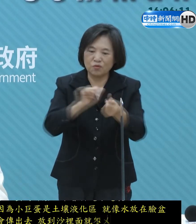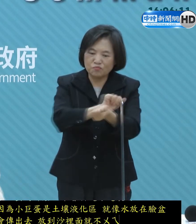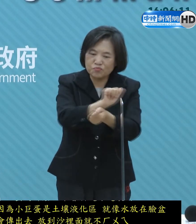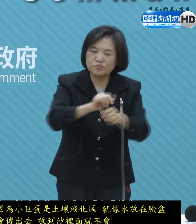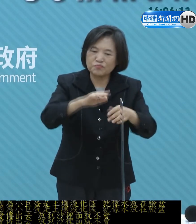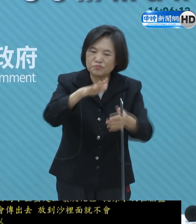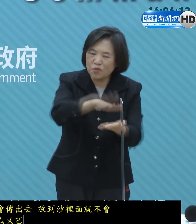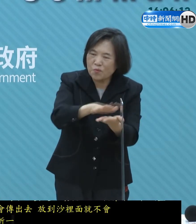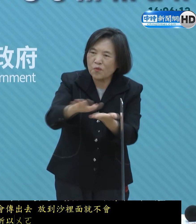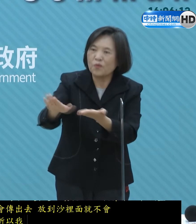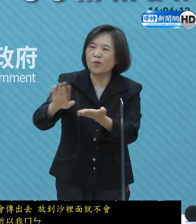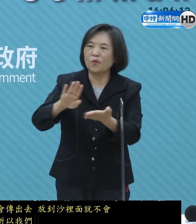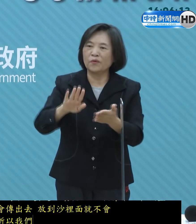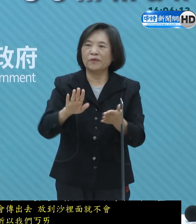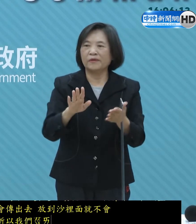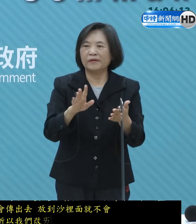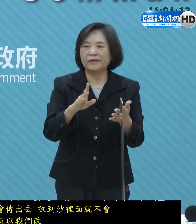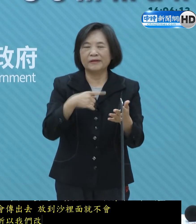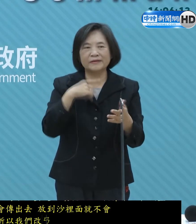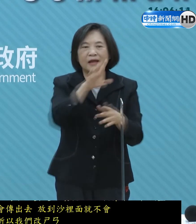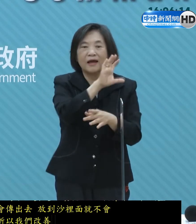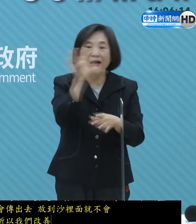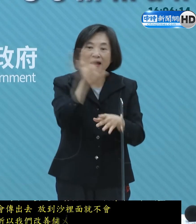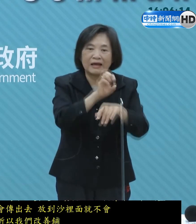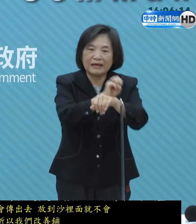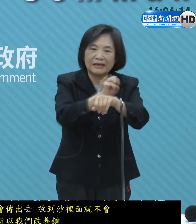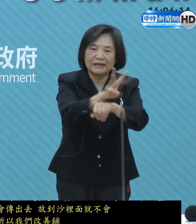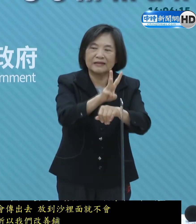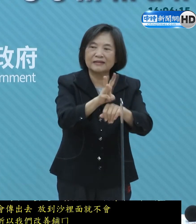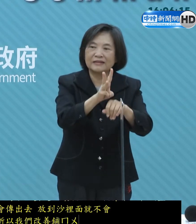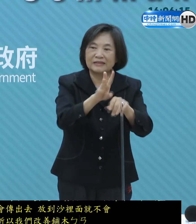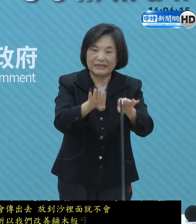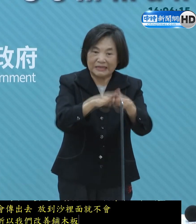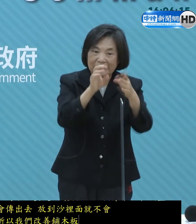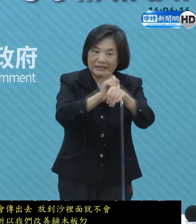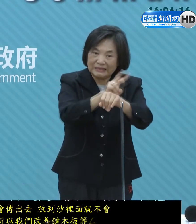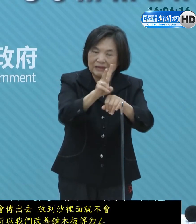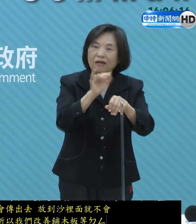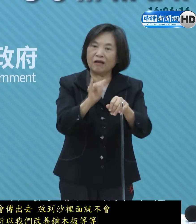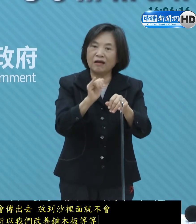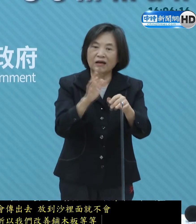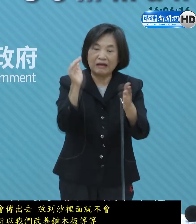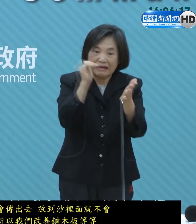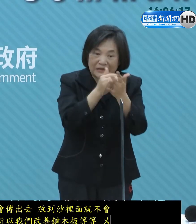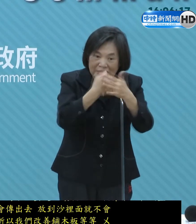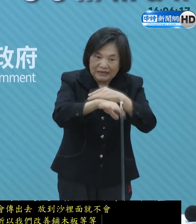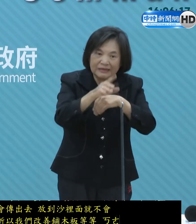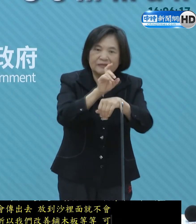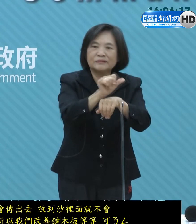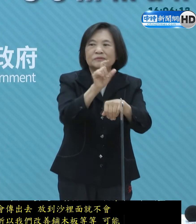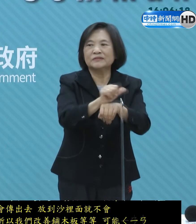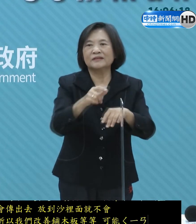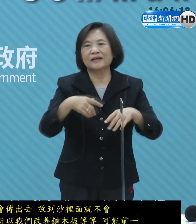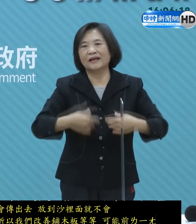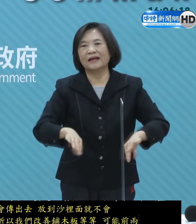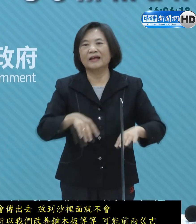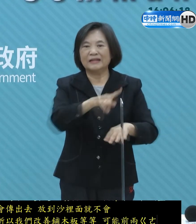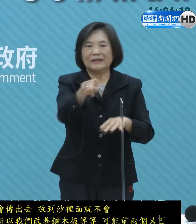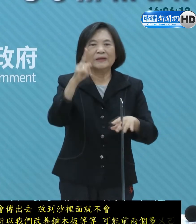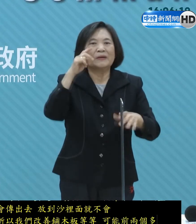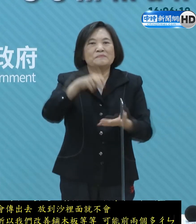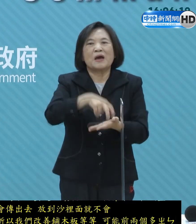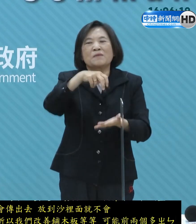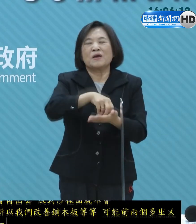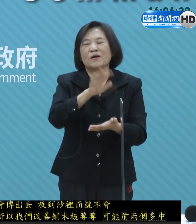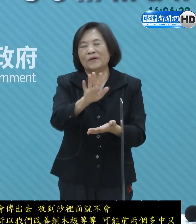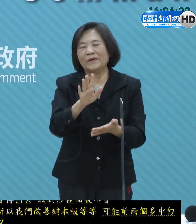么你知道啊，所以那演唱会三个钟头，前面两个多钟头都没有你，就最后十分钟开始跳，他就不